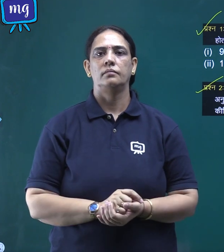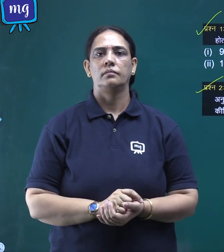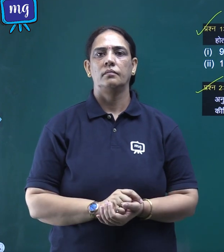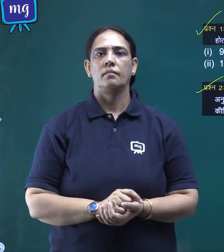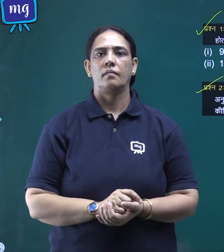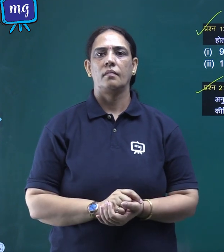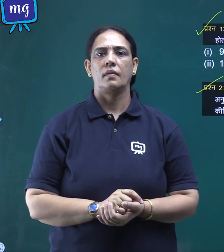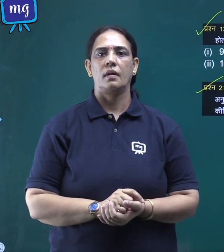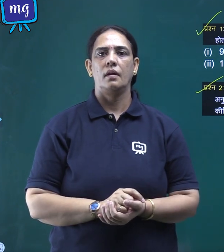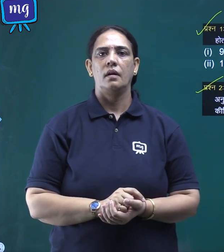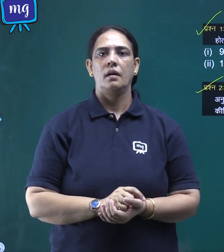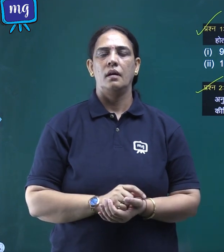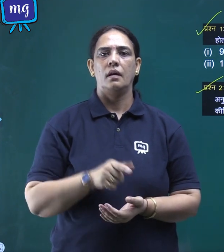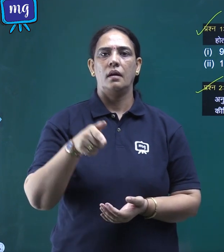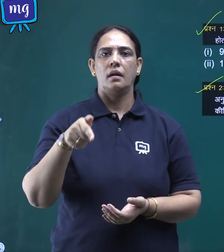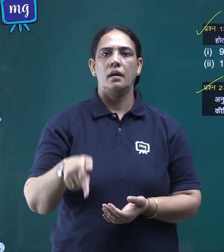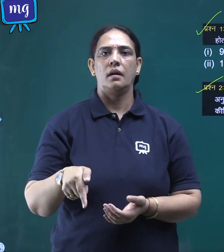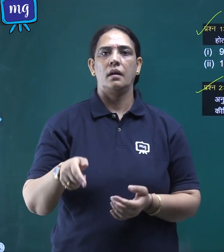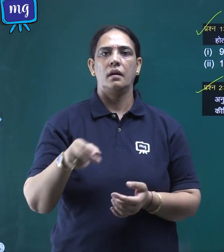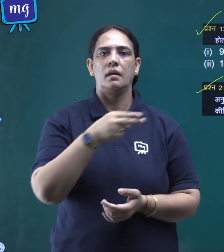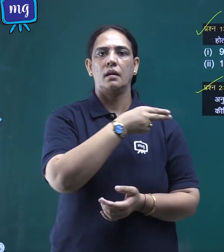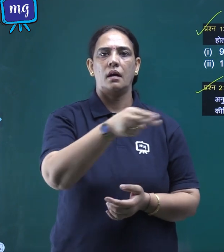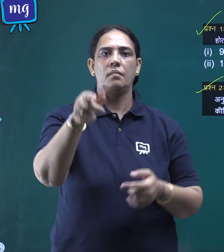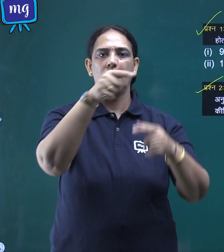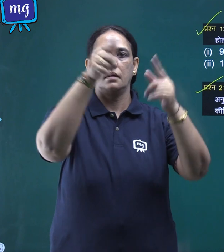एक चतुर्भुज के कोण